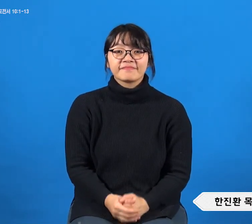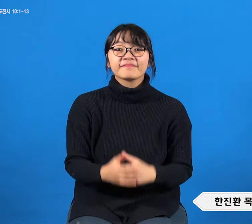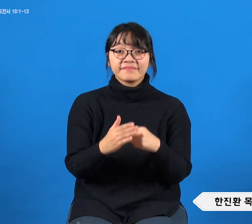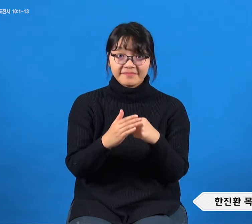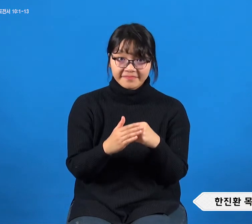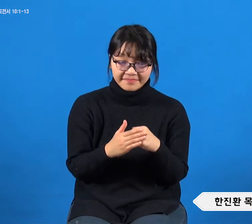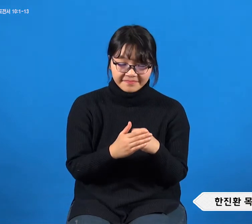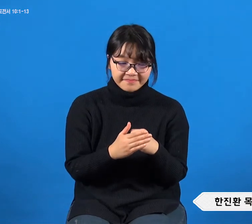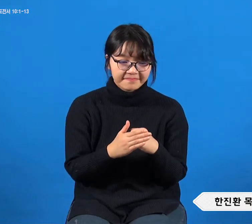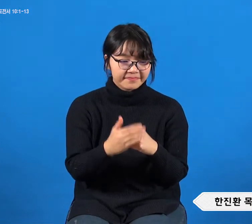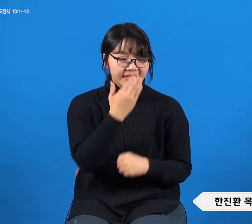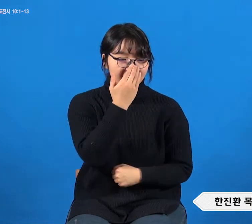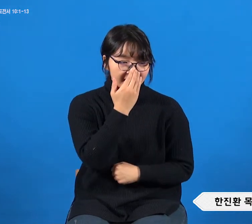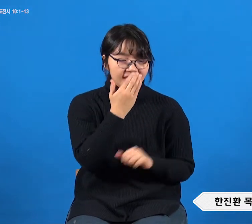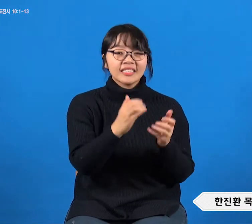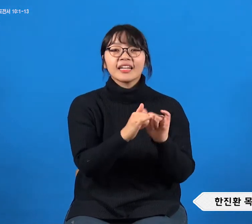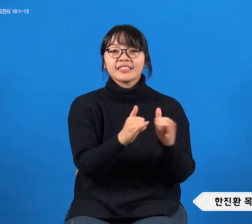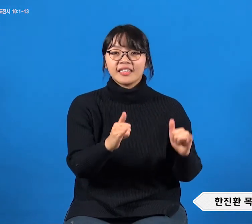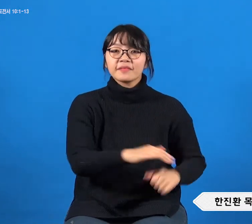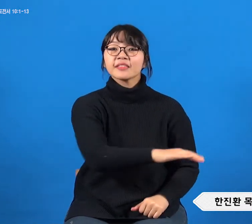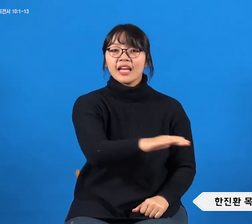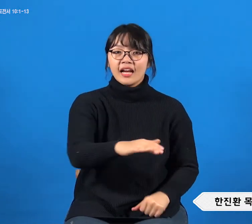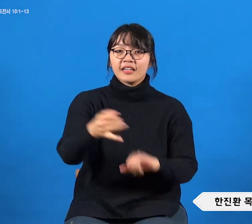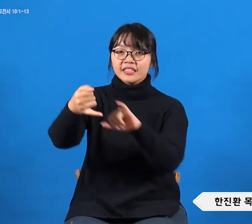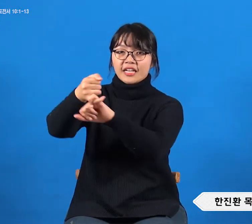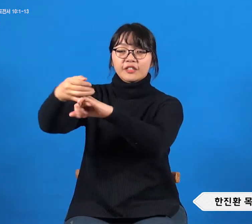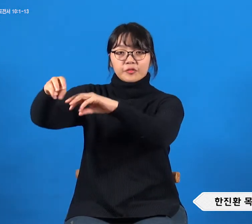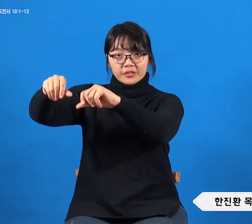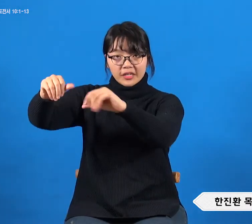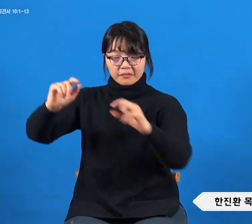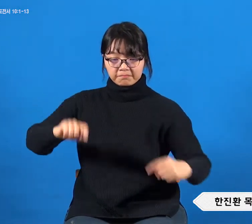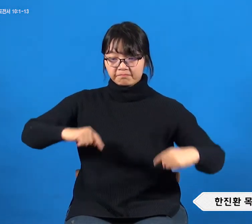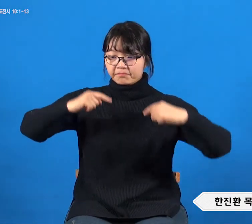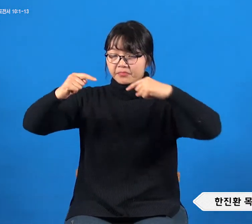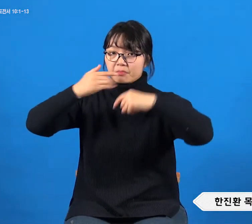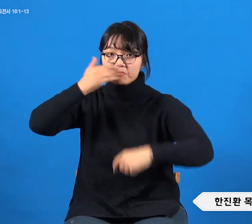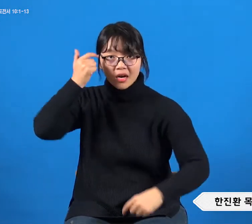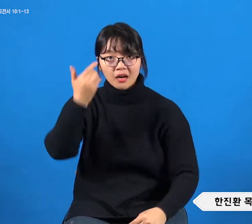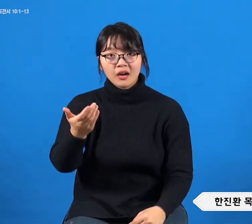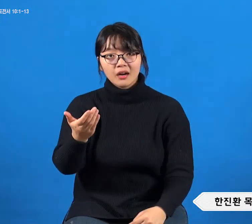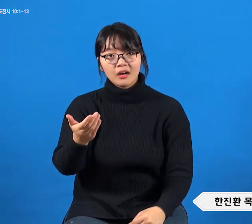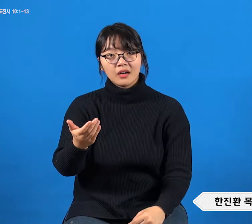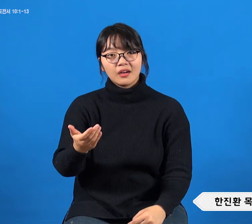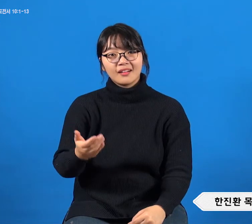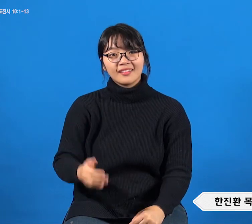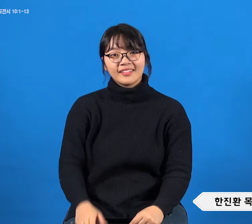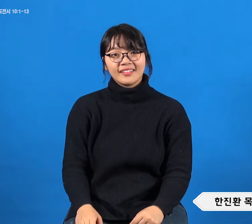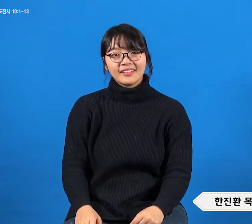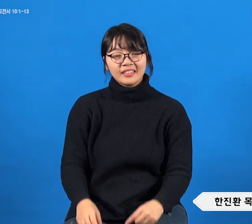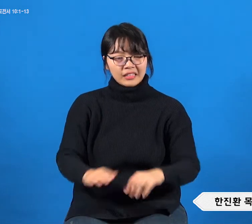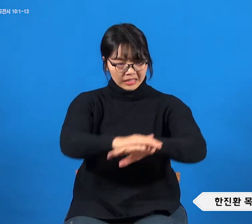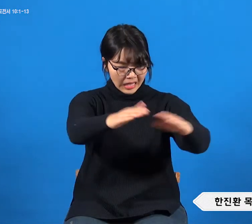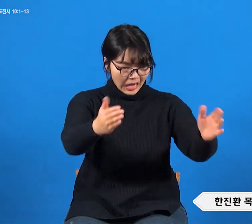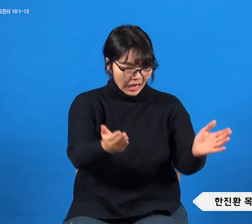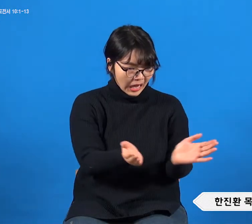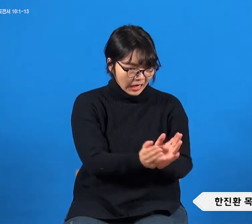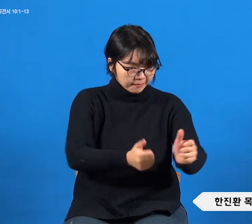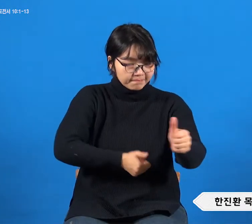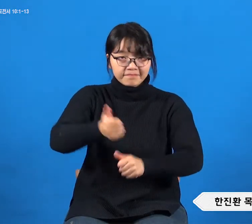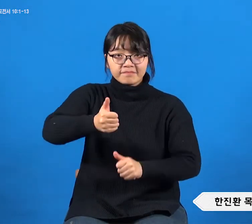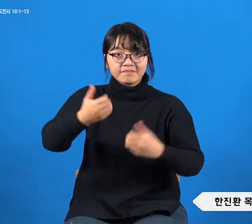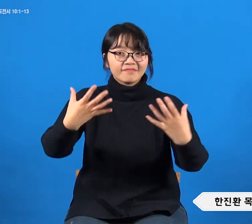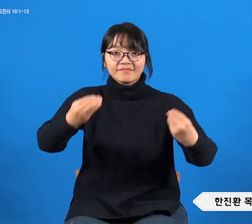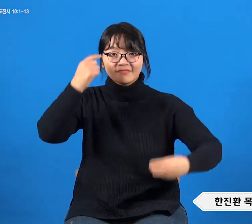그래서 그들이 다 가나안 땅에 잘 들어갔습니까? 마지막에 다 승리를